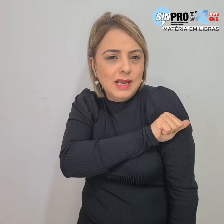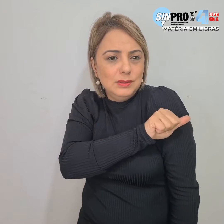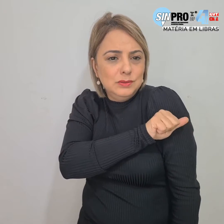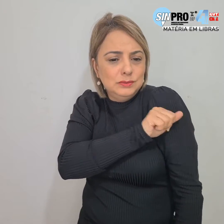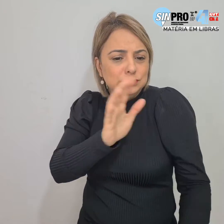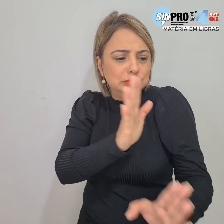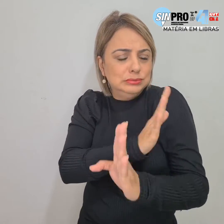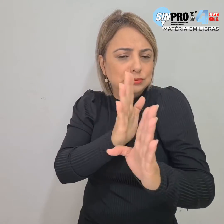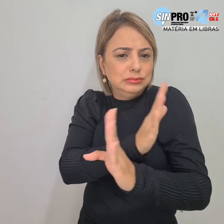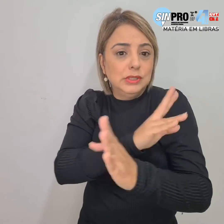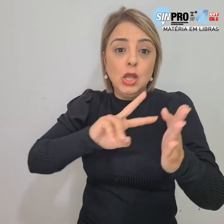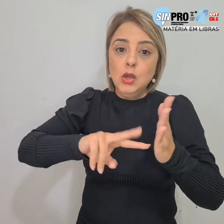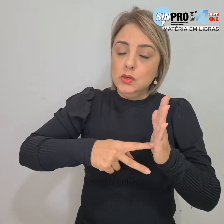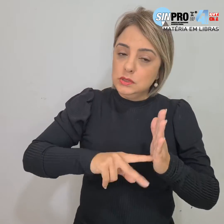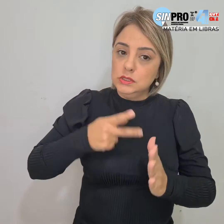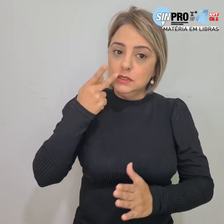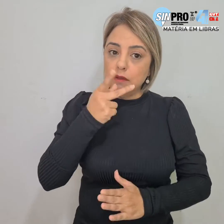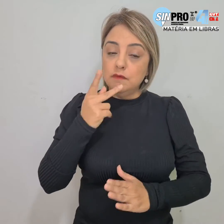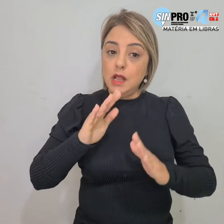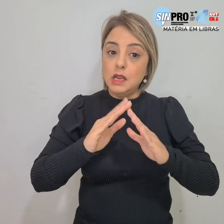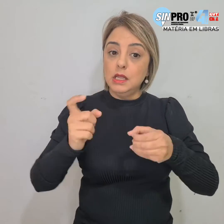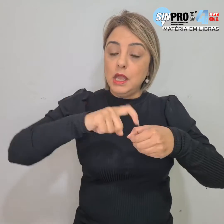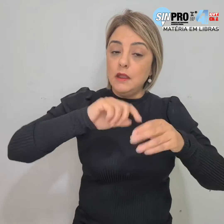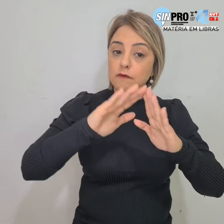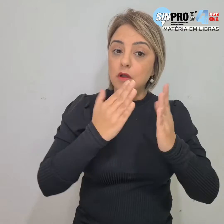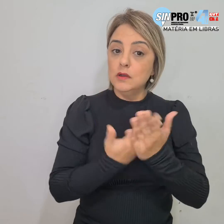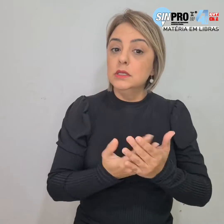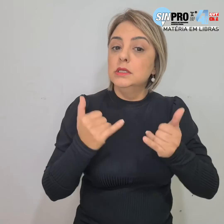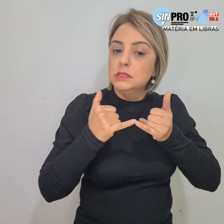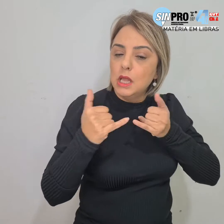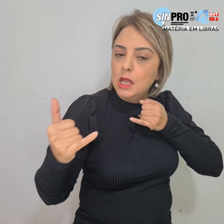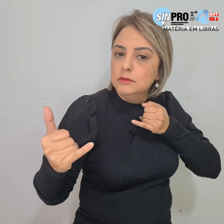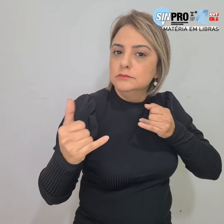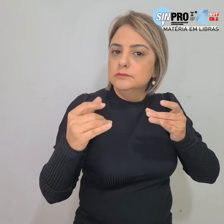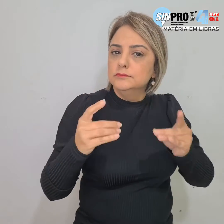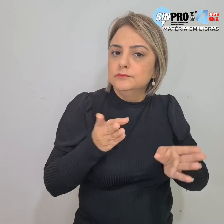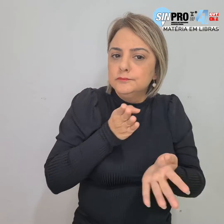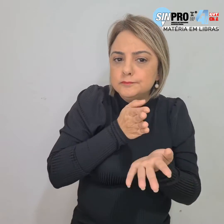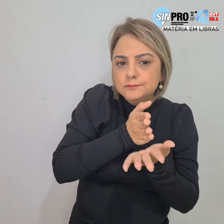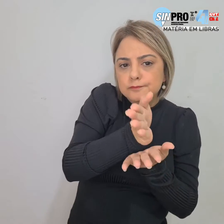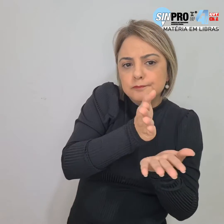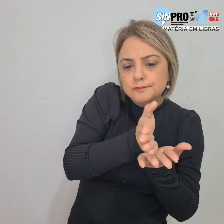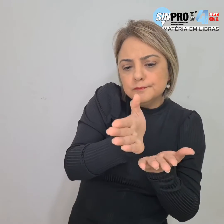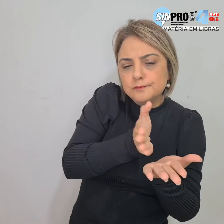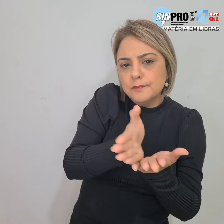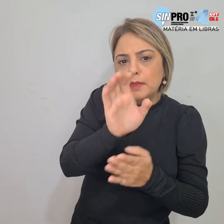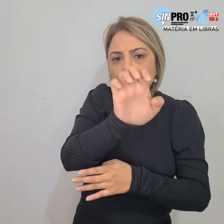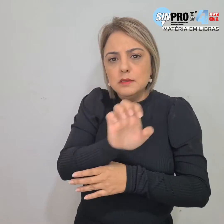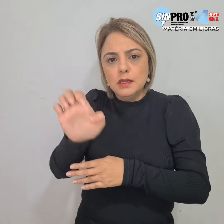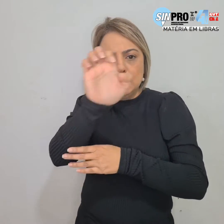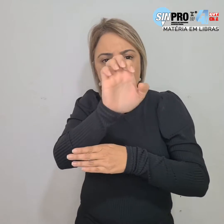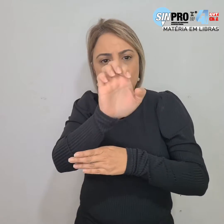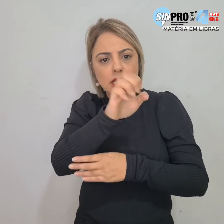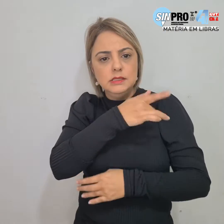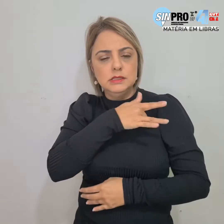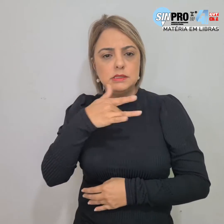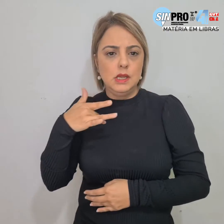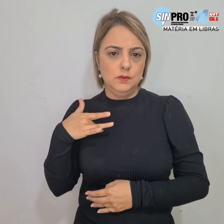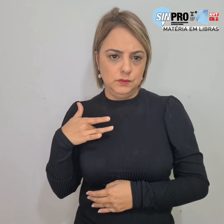sindicato reitera que a retomada está alinhada com as diretrizes mundiais e estaduais de saúde. As escolas vêm